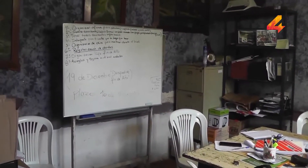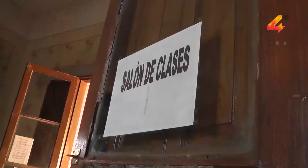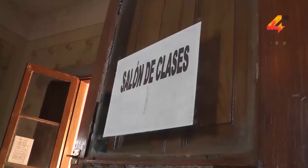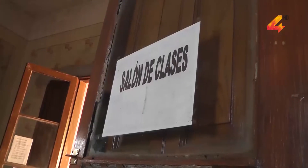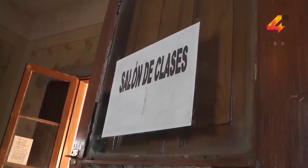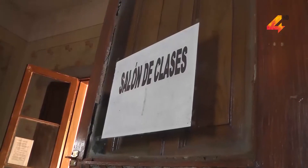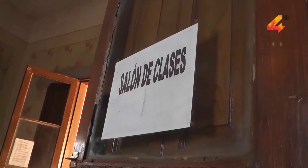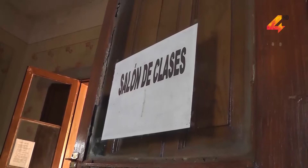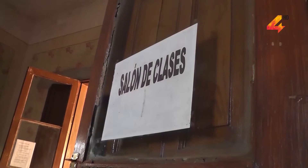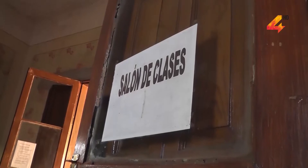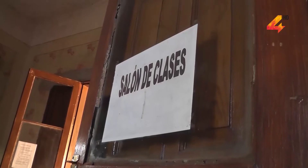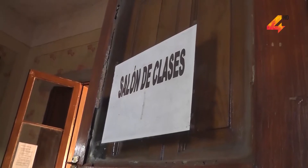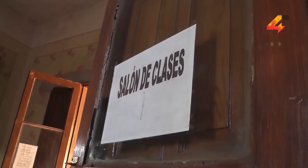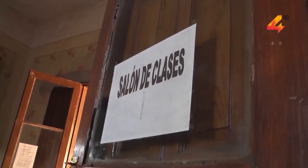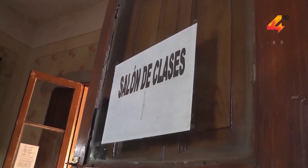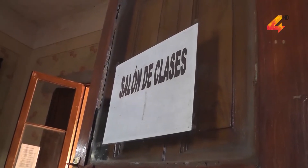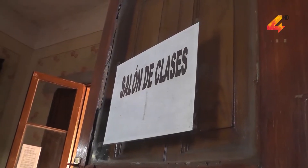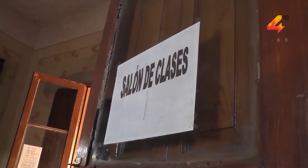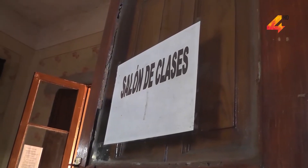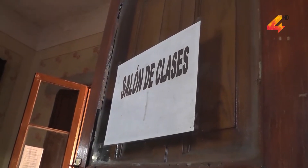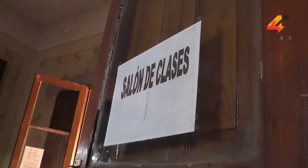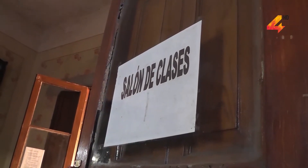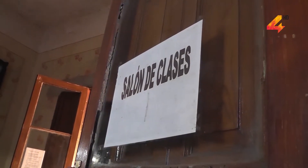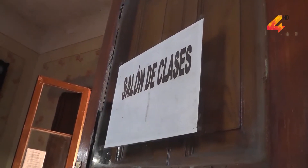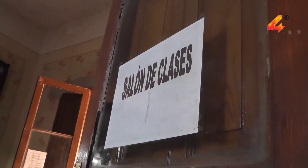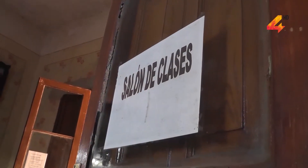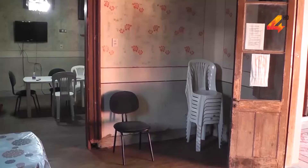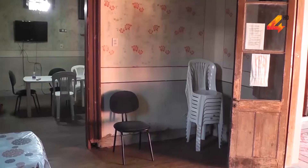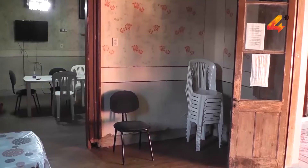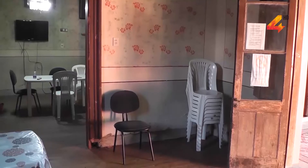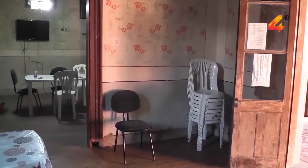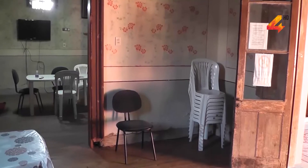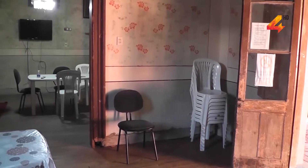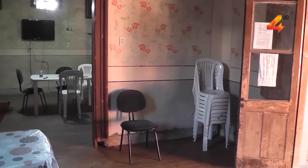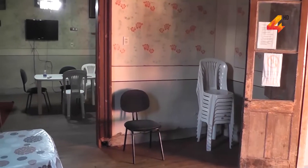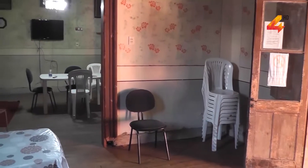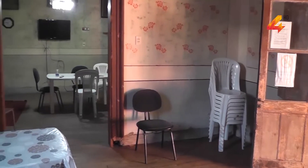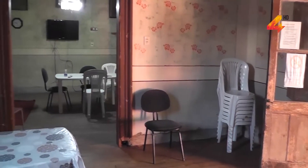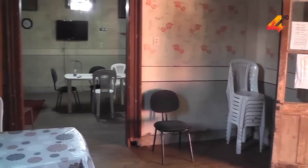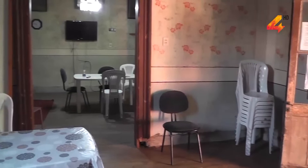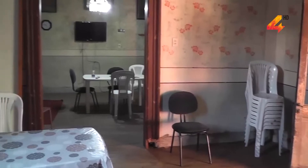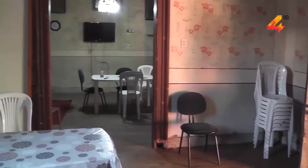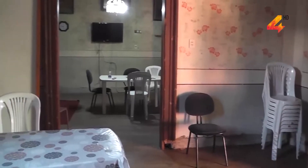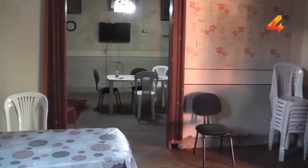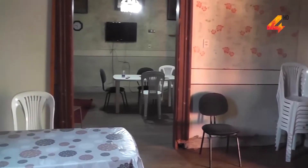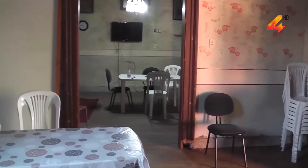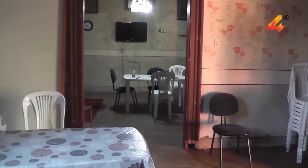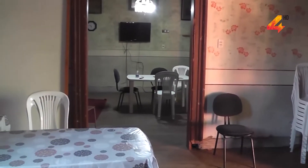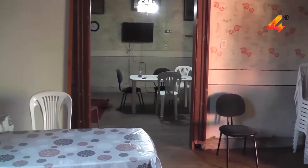poco más, que haya más inclusión, que sea más vista en la ciudad. Porque como que estaba muy apagada,